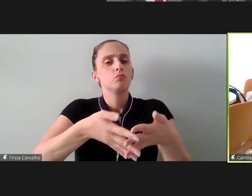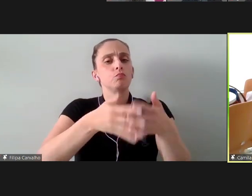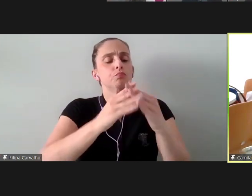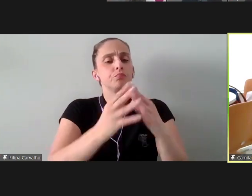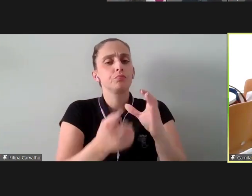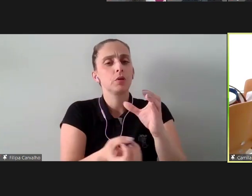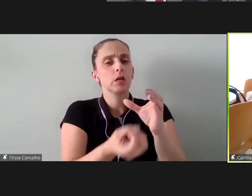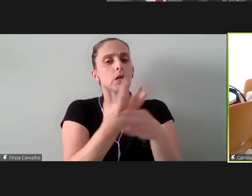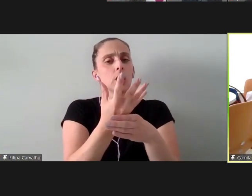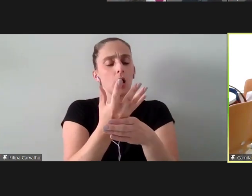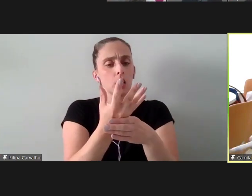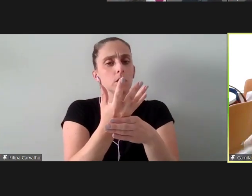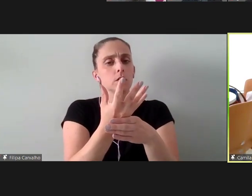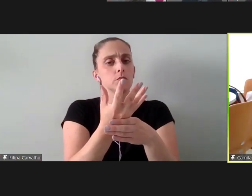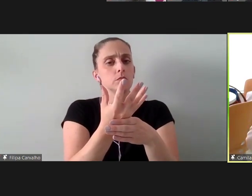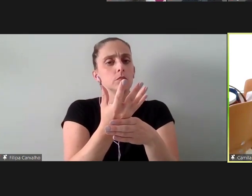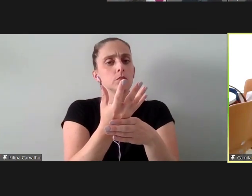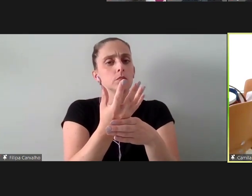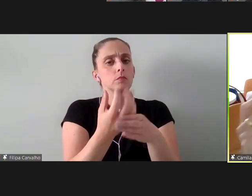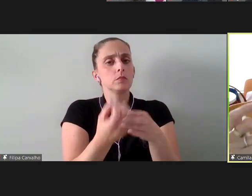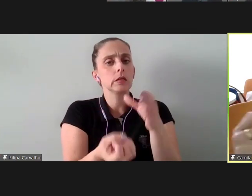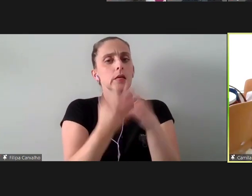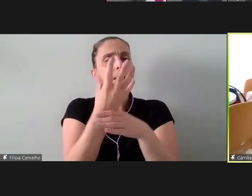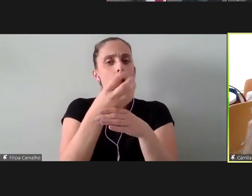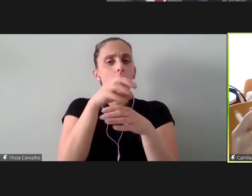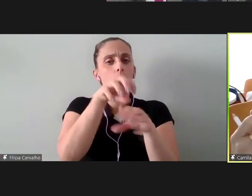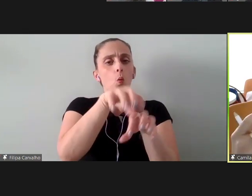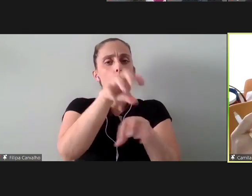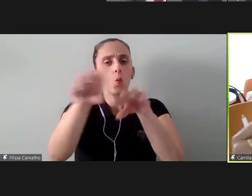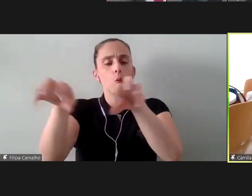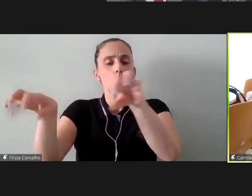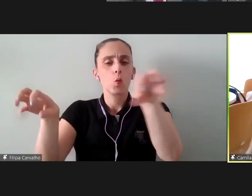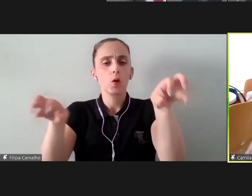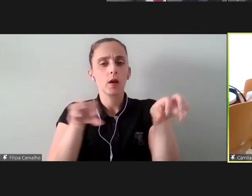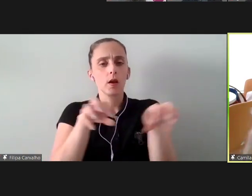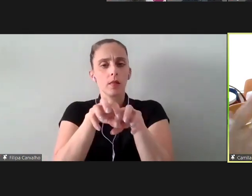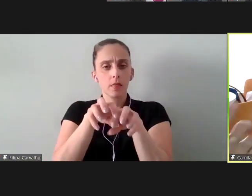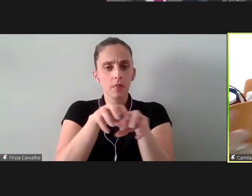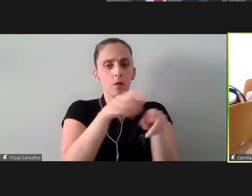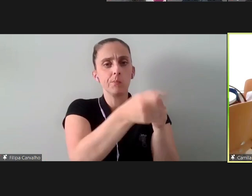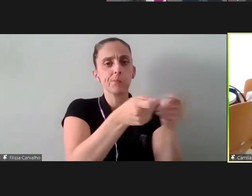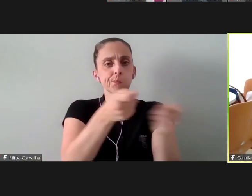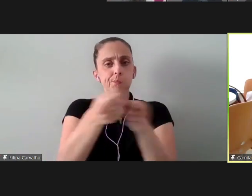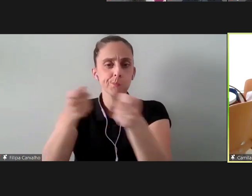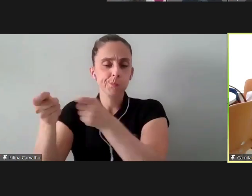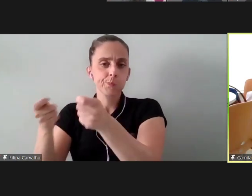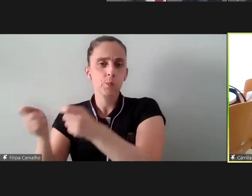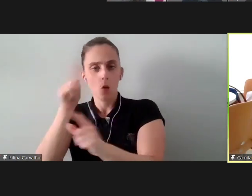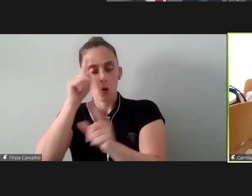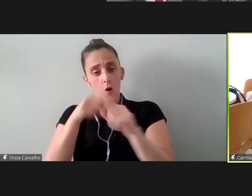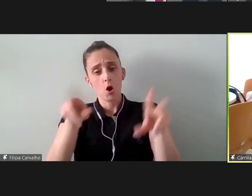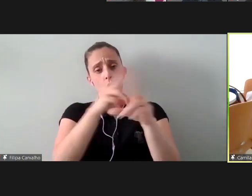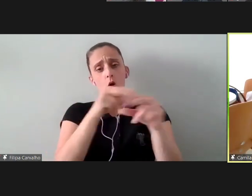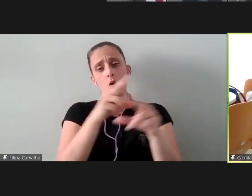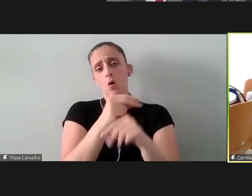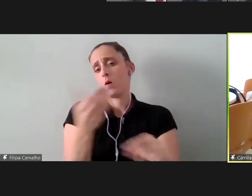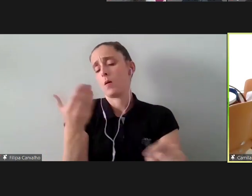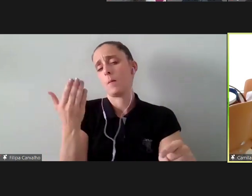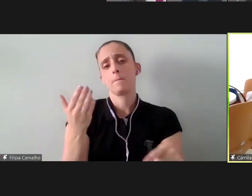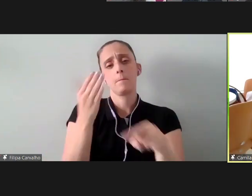de é, unidades organizacionais, né, voltadas para a inovação, como é o caso, por exemplo,